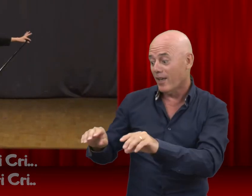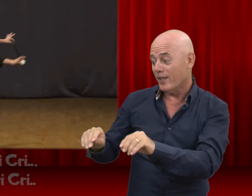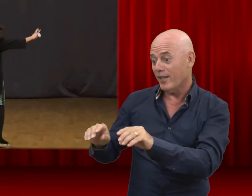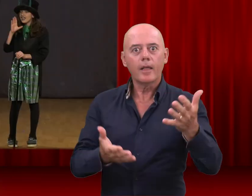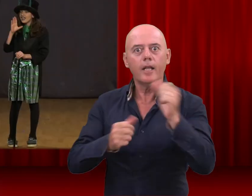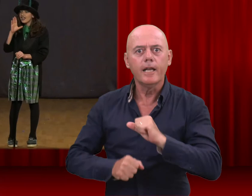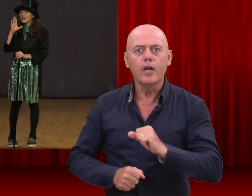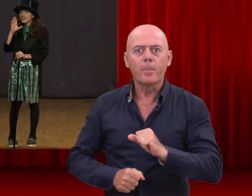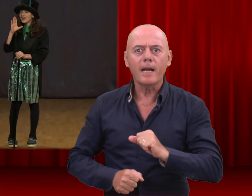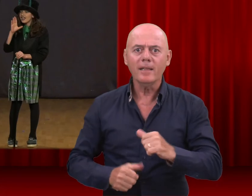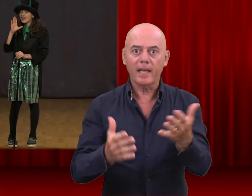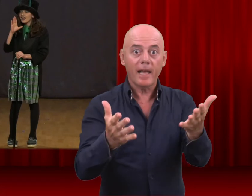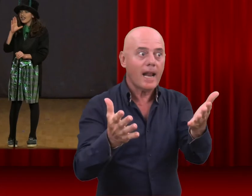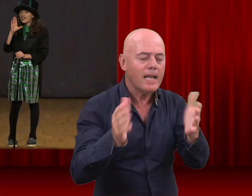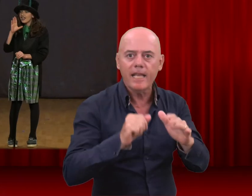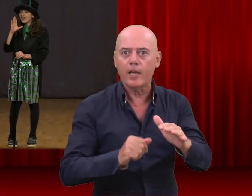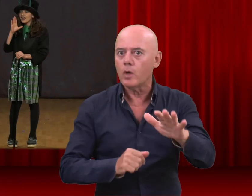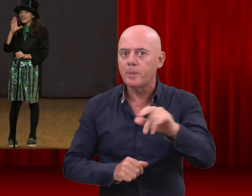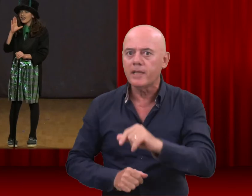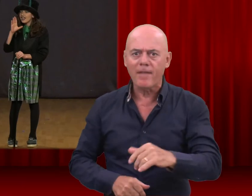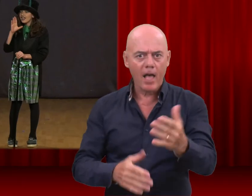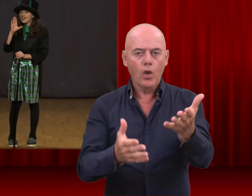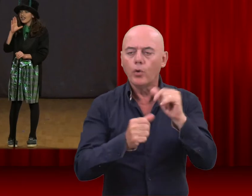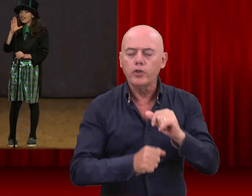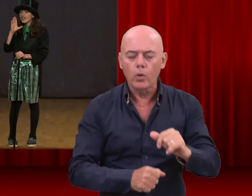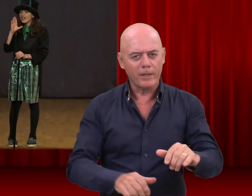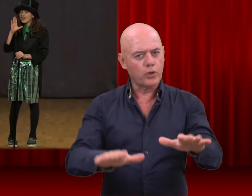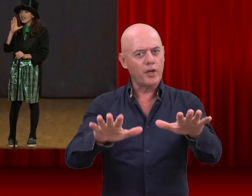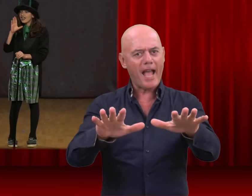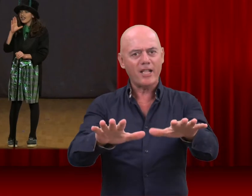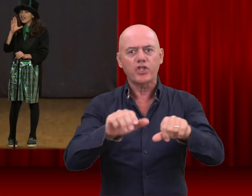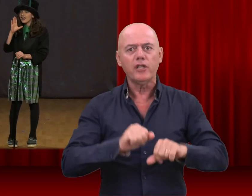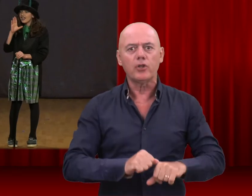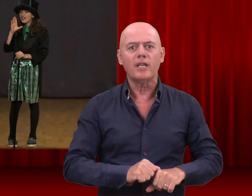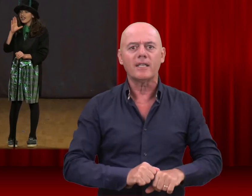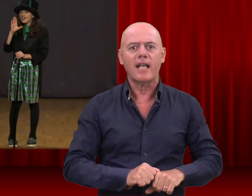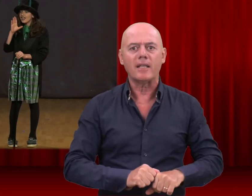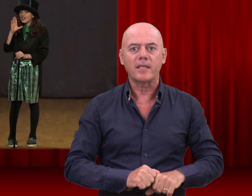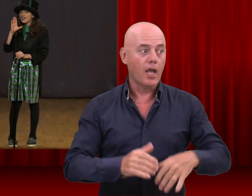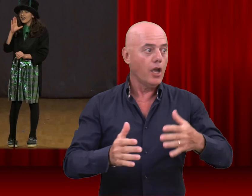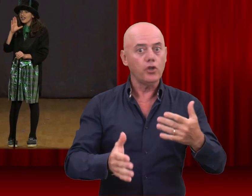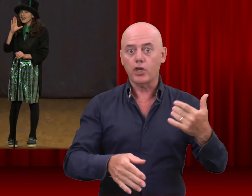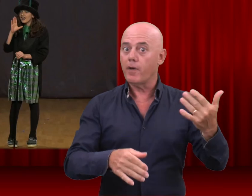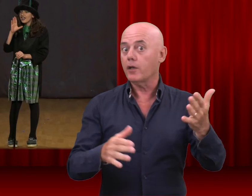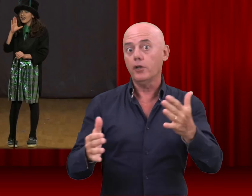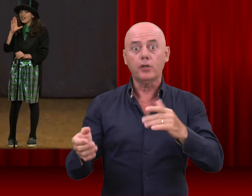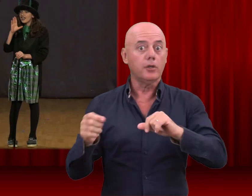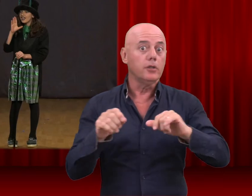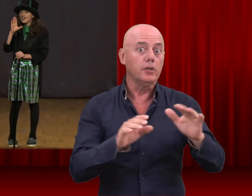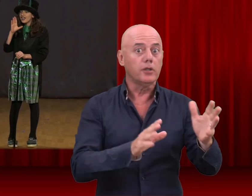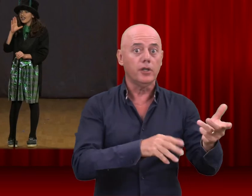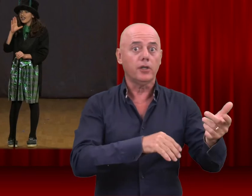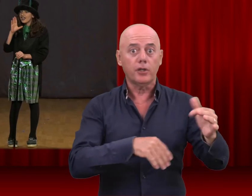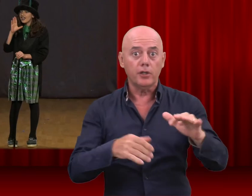cric. Il grillo parlante era lì che lo aspettava con il suo bastone al centro della stanza e diceva cri